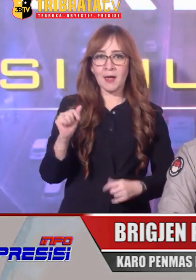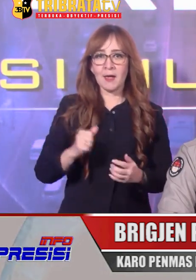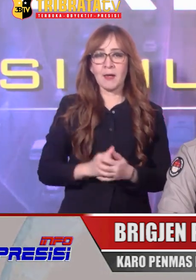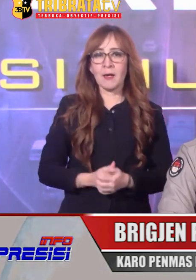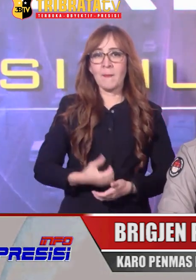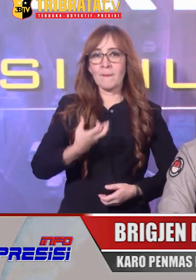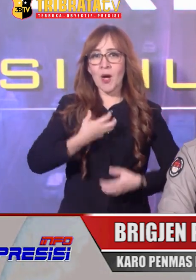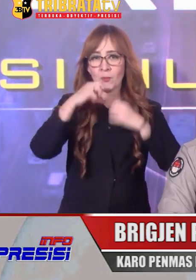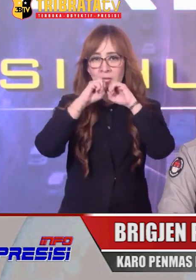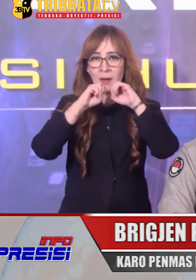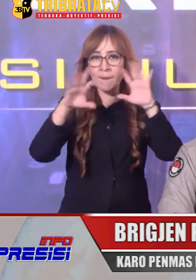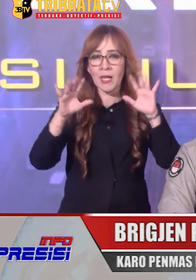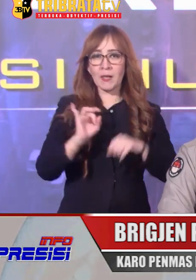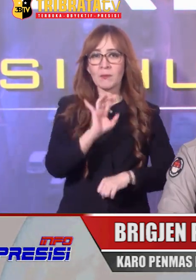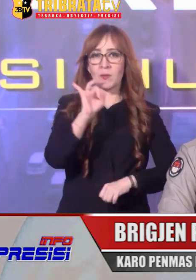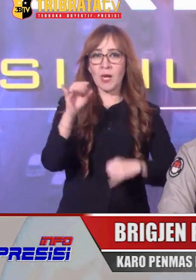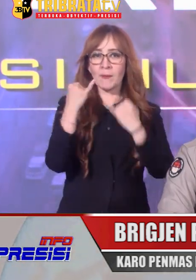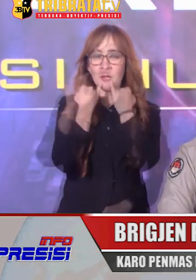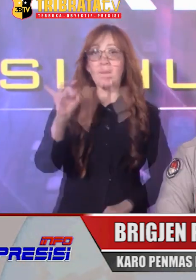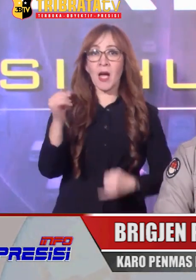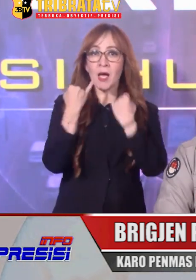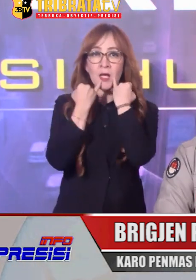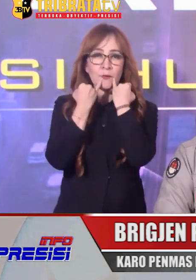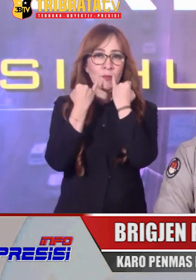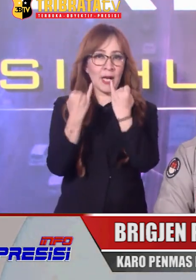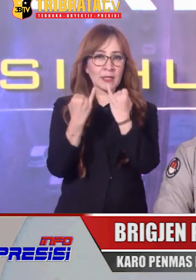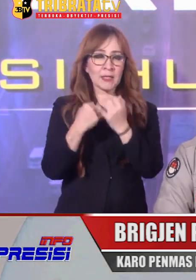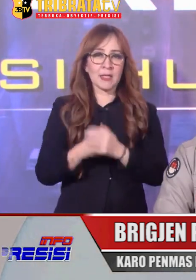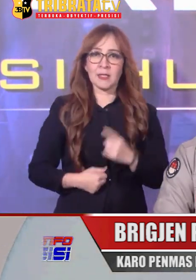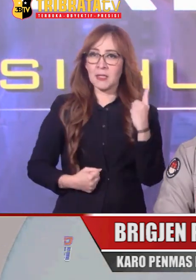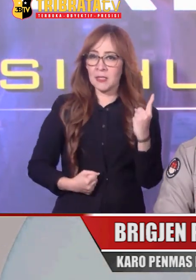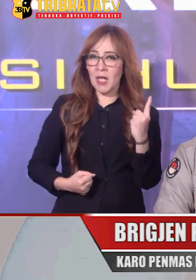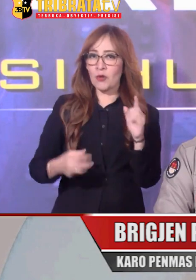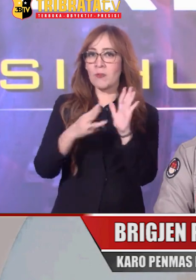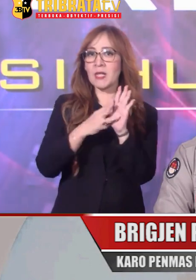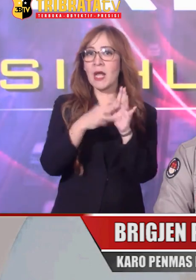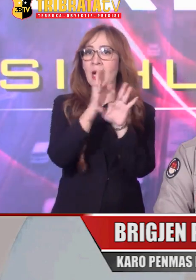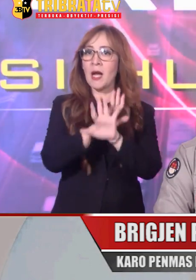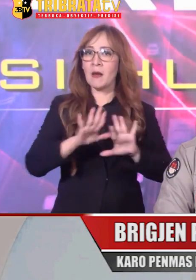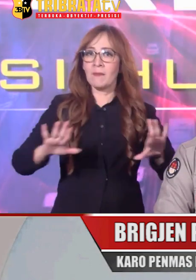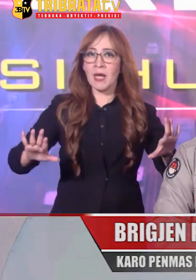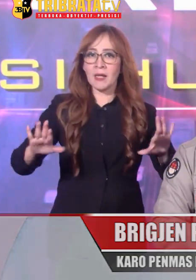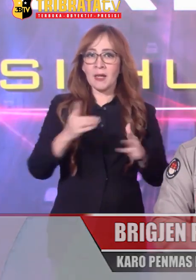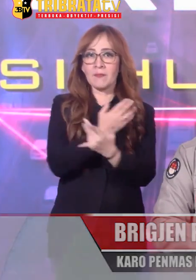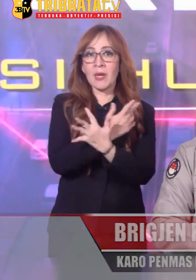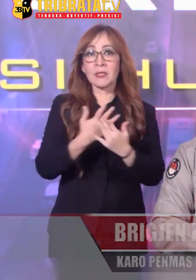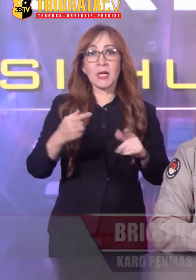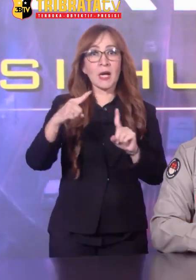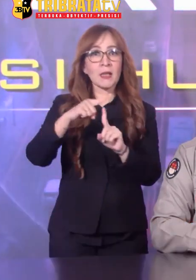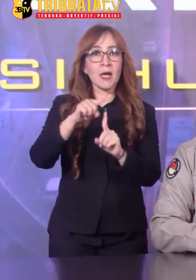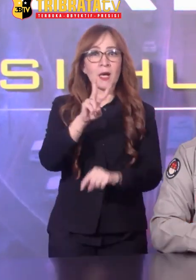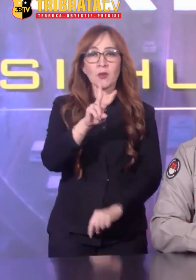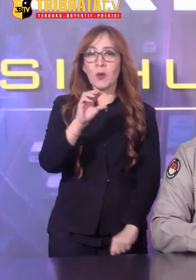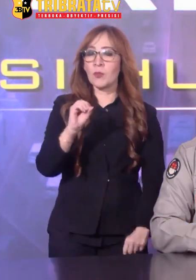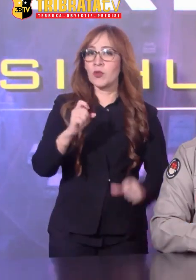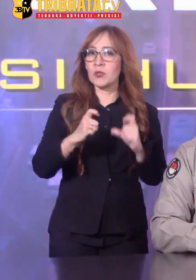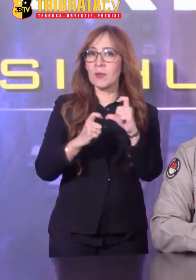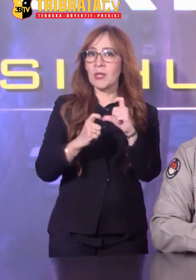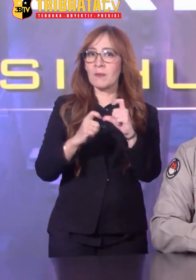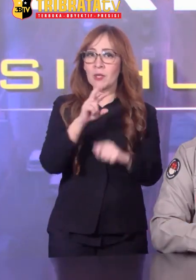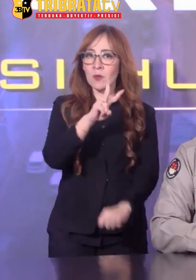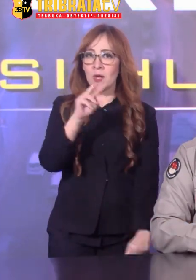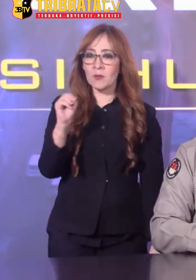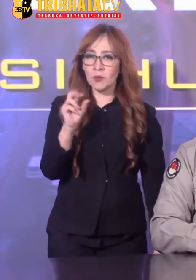Akan menyampaikan beberapa informasi Yang pertama gangguan Kamtip Mas Tanggal 20 September